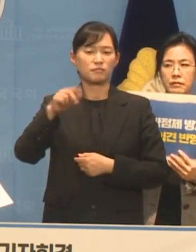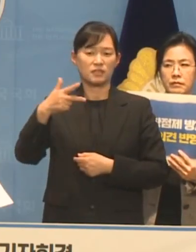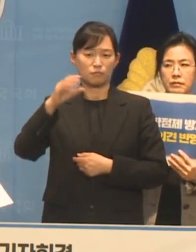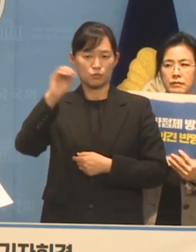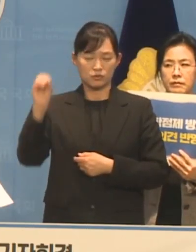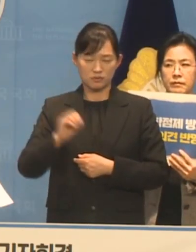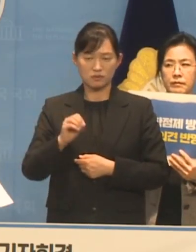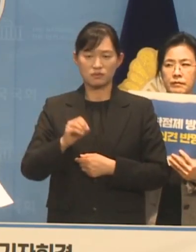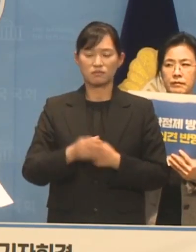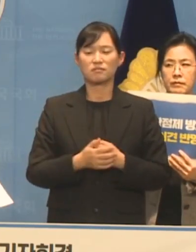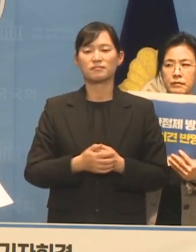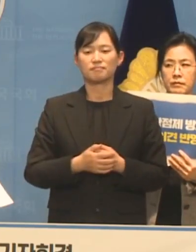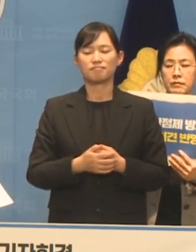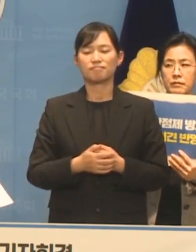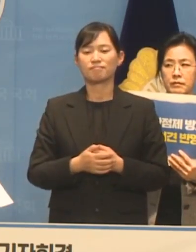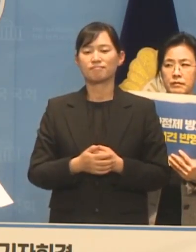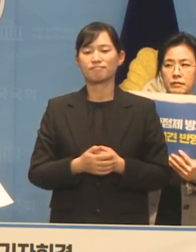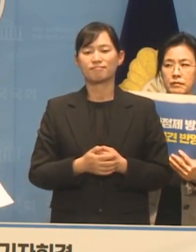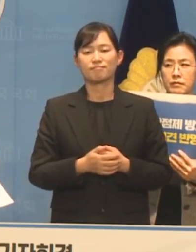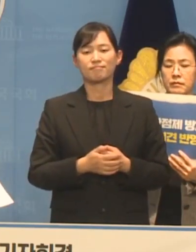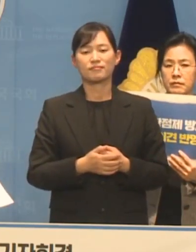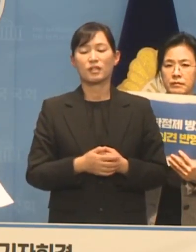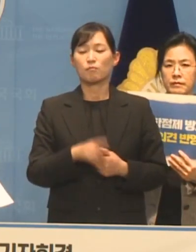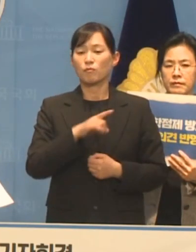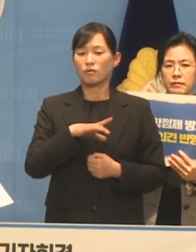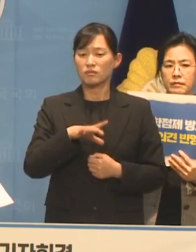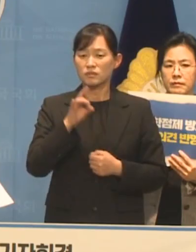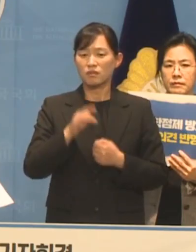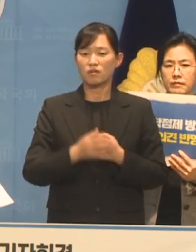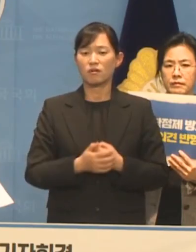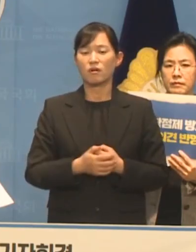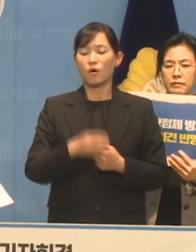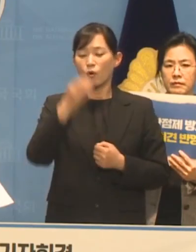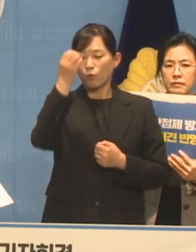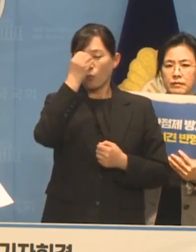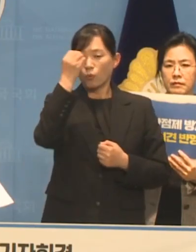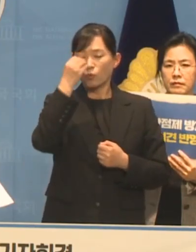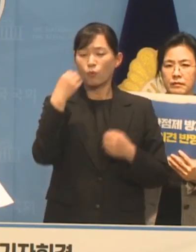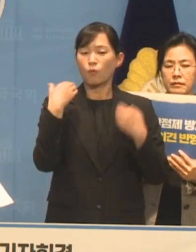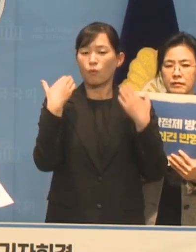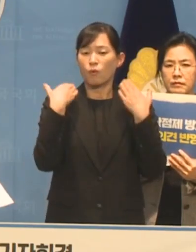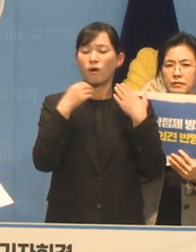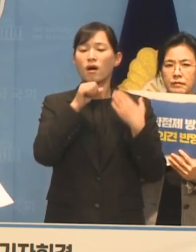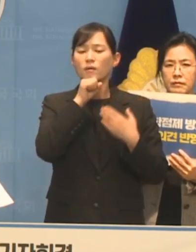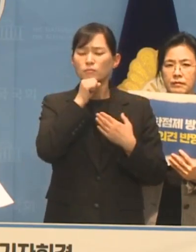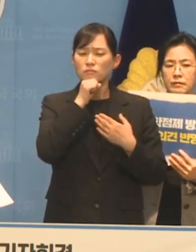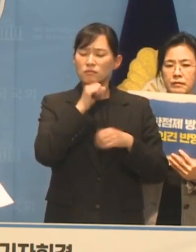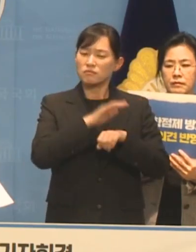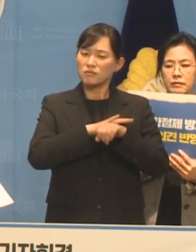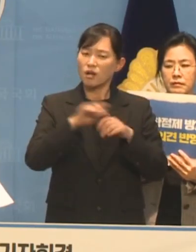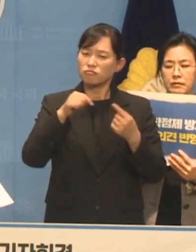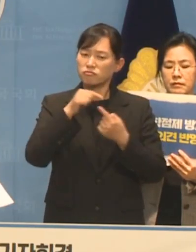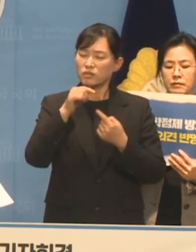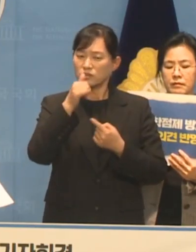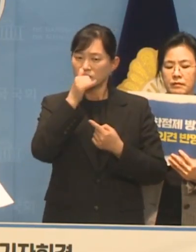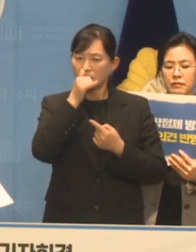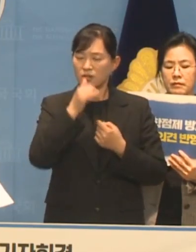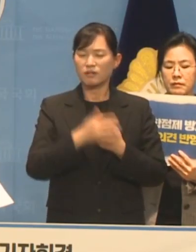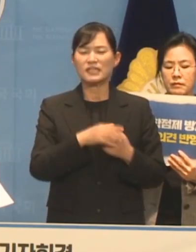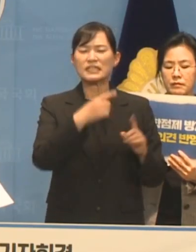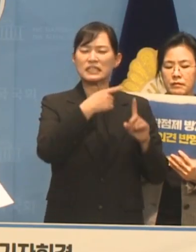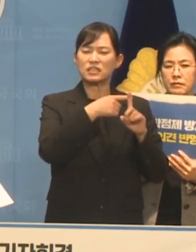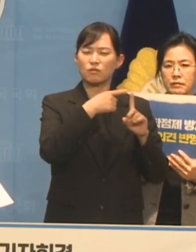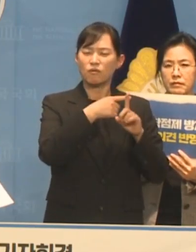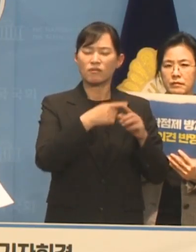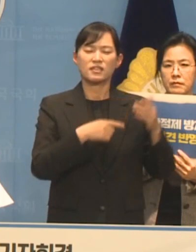42.7%였다는 점은 매우 고무적입니다. 먼저 고교학점제가 원활하게 운영되고 있는가라는 항목에 대해 긍정적인